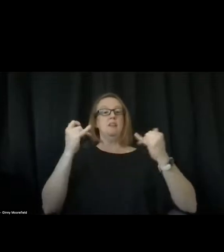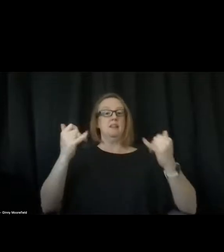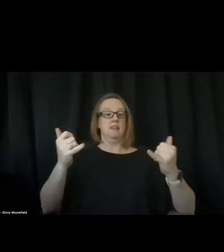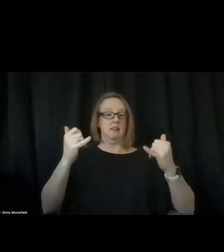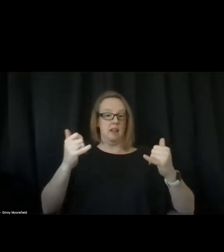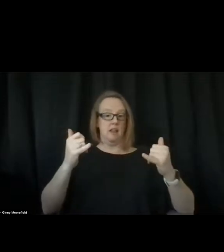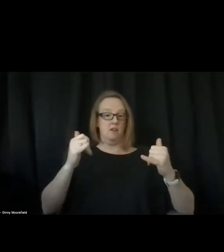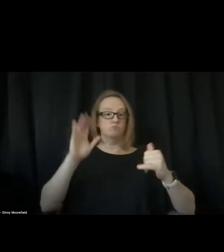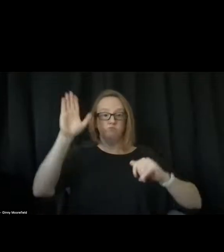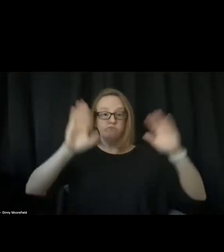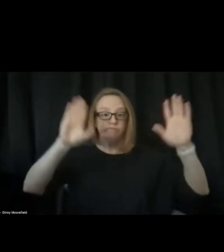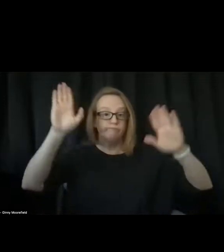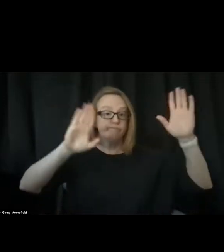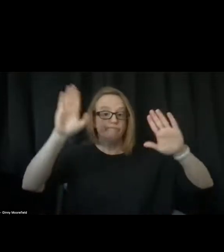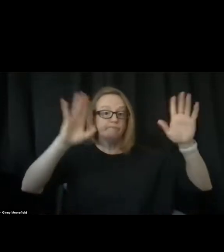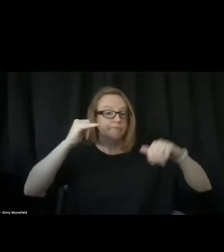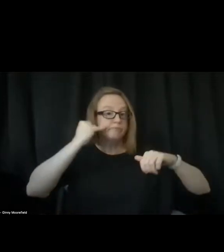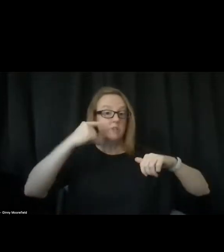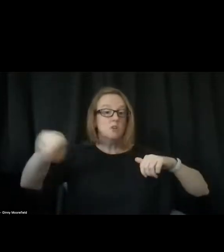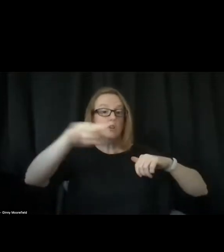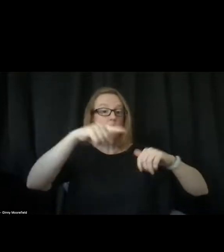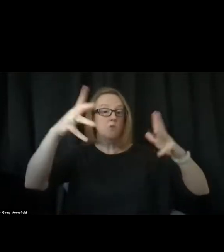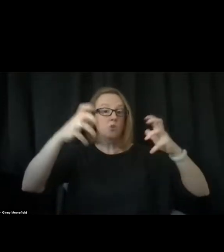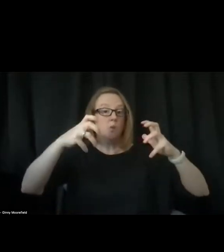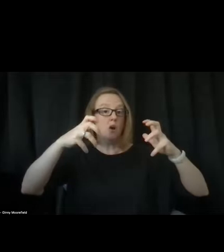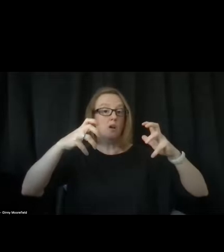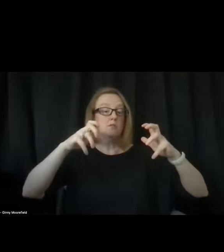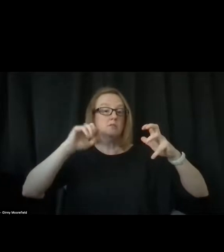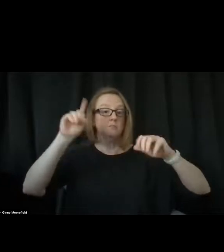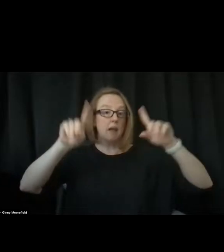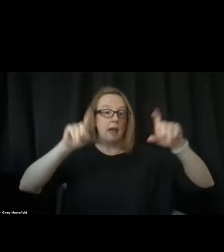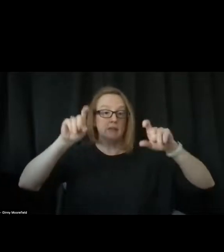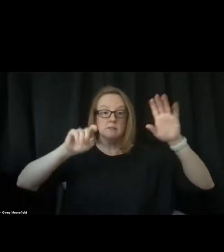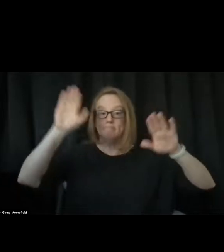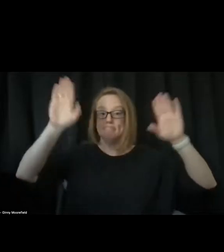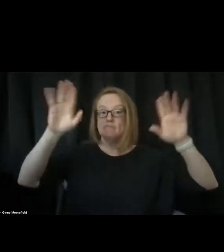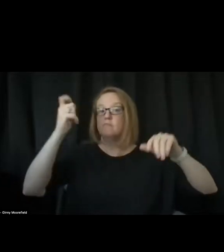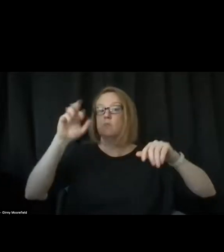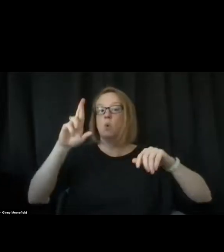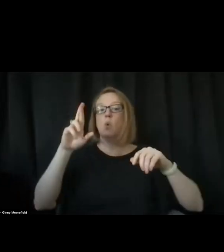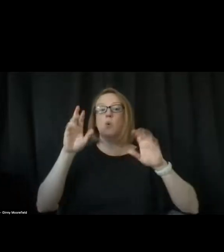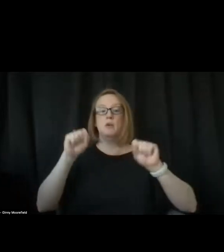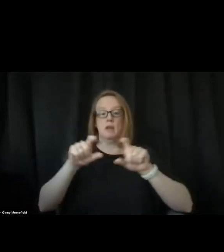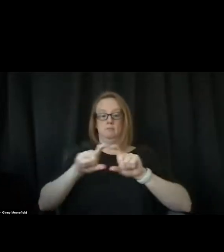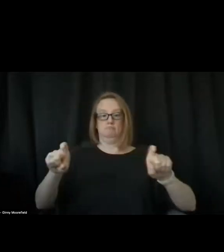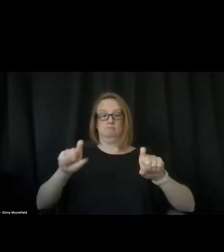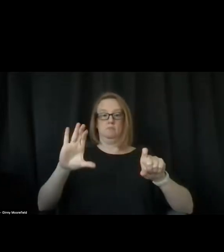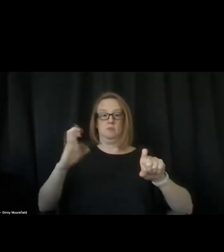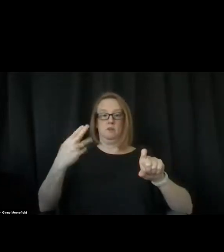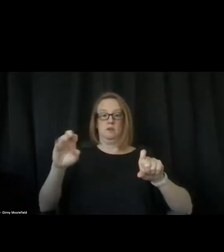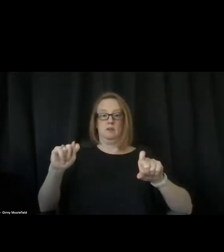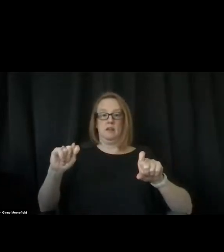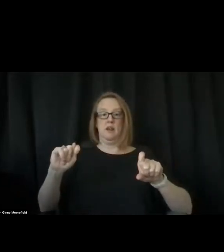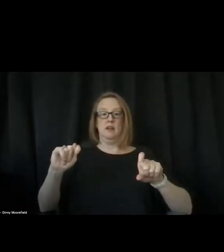pasar a preguntas de los participantes que están en el público entonces simplemente pueden activar su micrófono o puede levantar